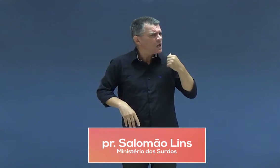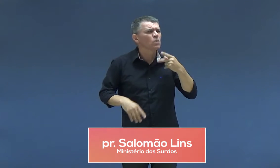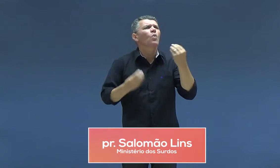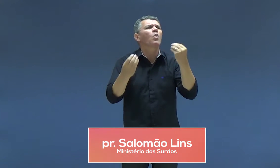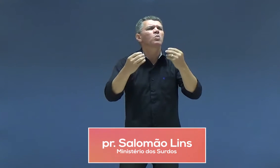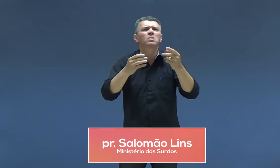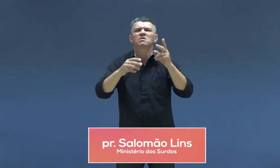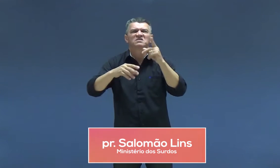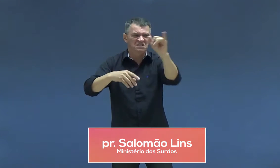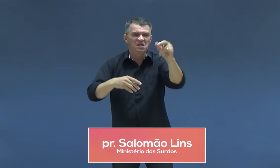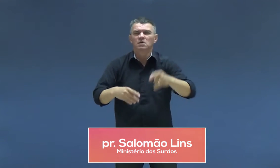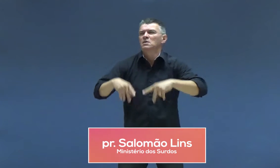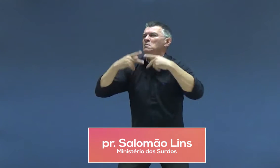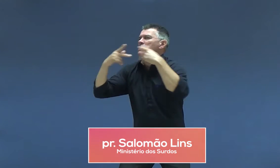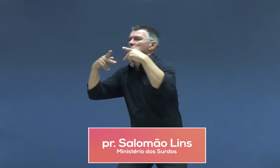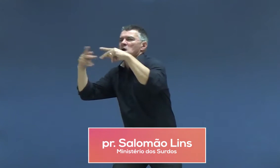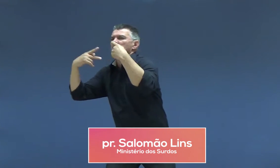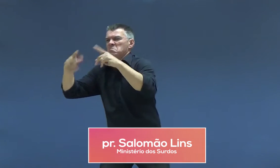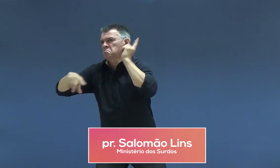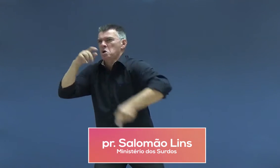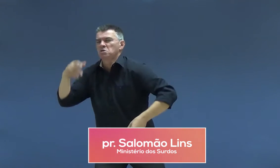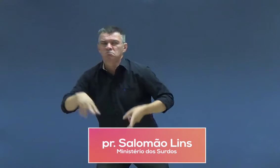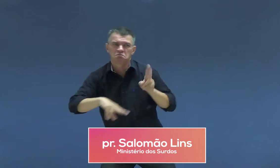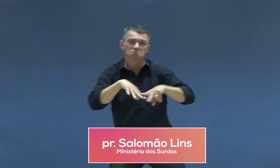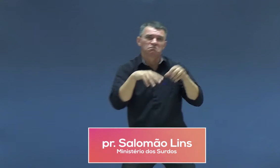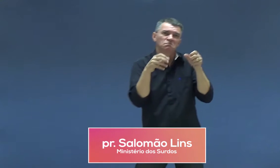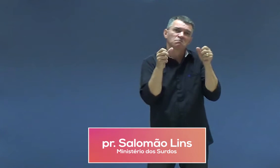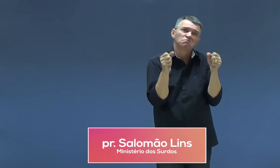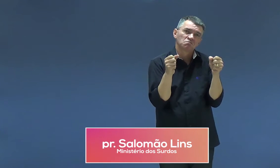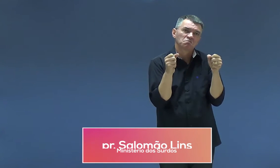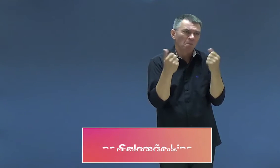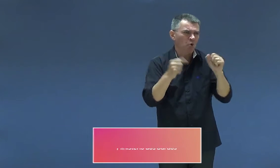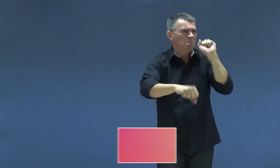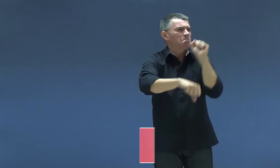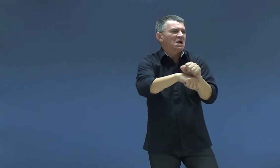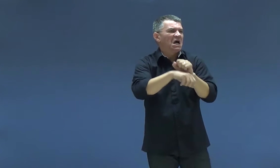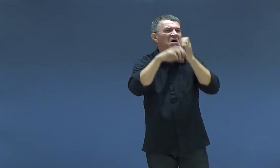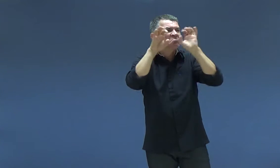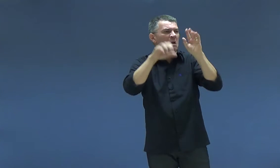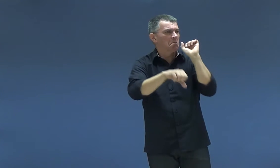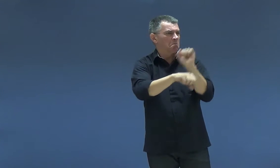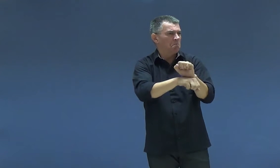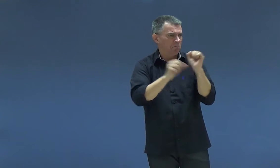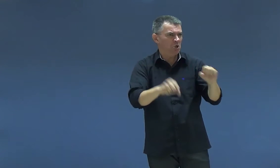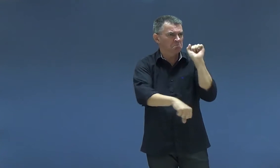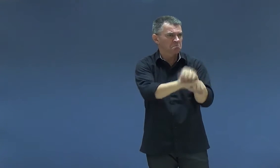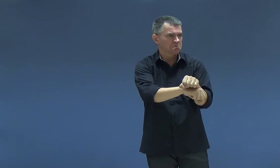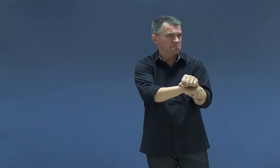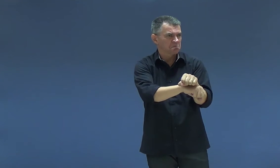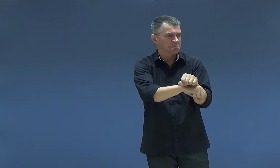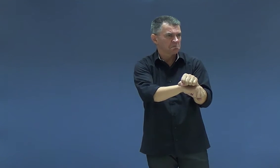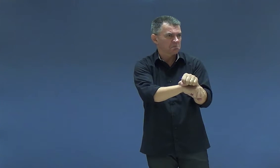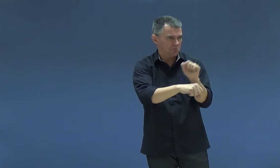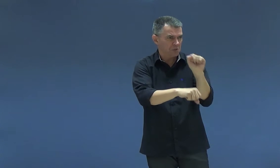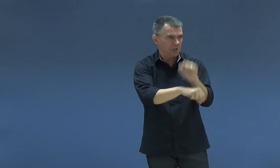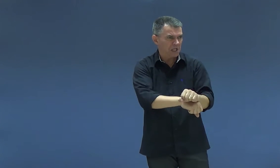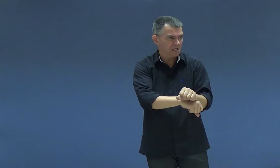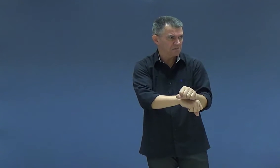Mas Paulo, ele tinha muita coragem. Ele estava lá pregando, ah, não pode? Eu vou preso, né? Eu vou parar de pregar? Pode